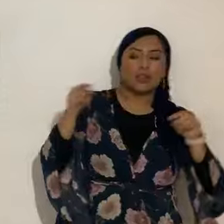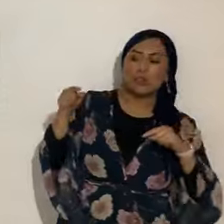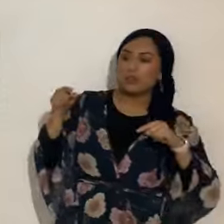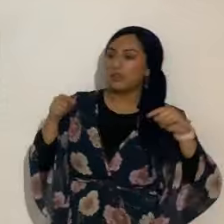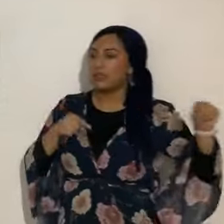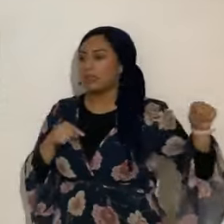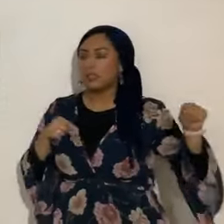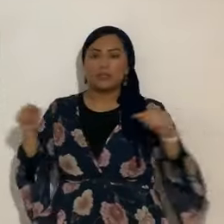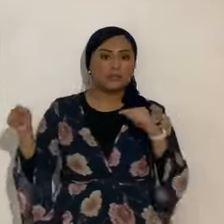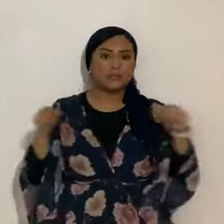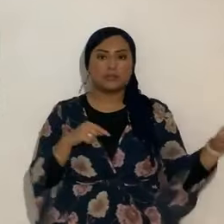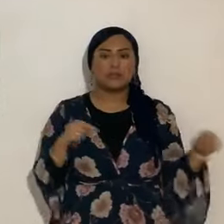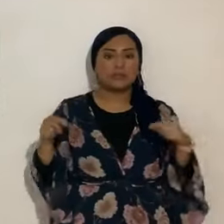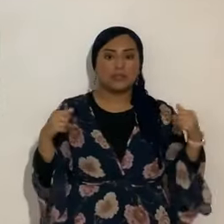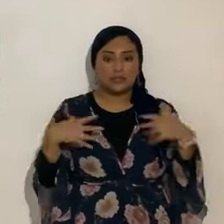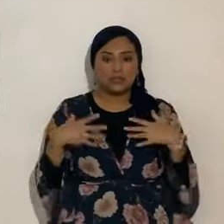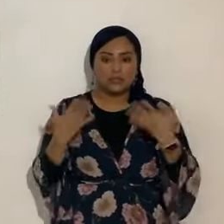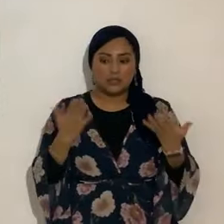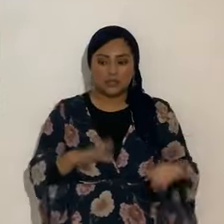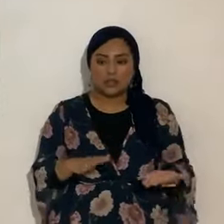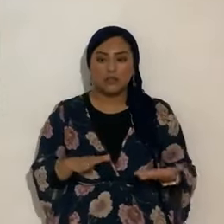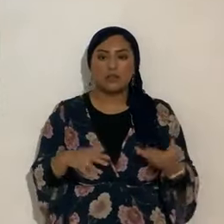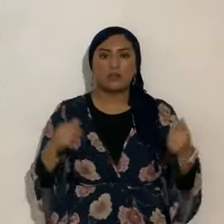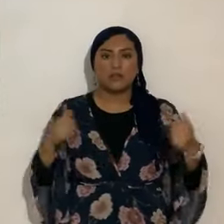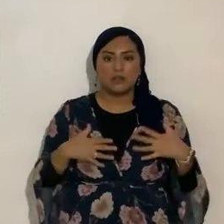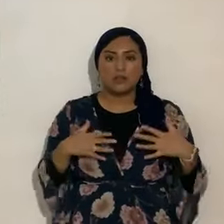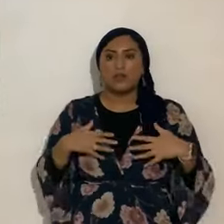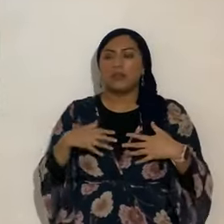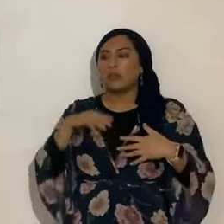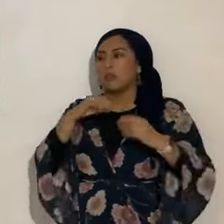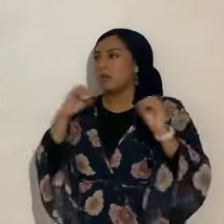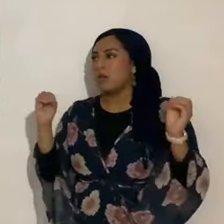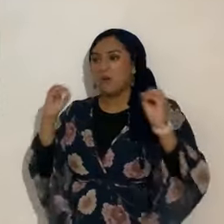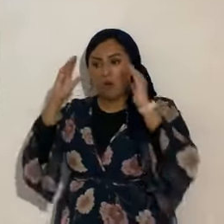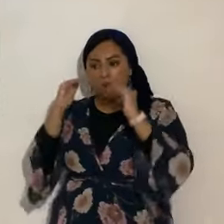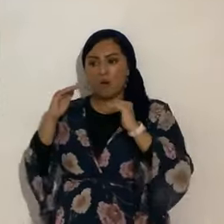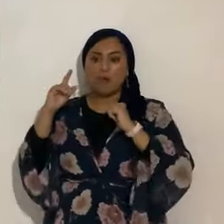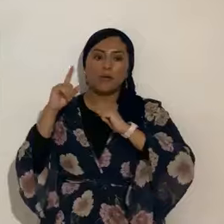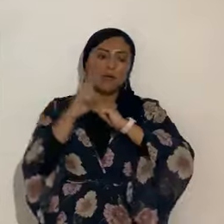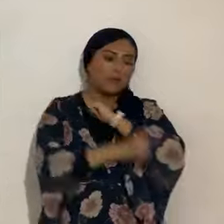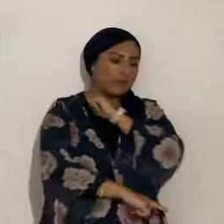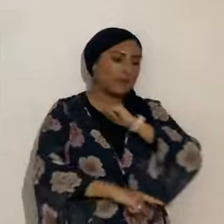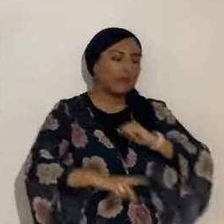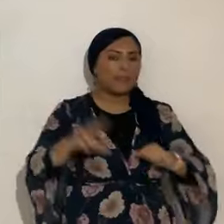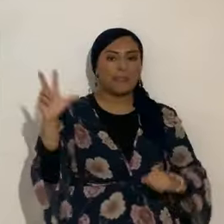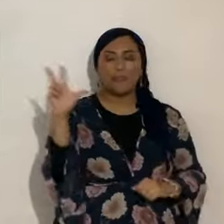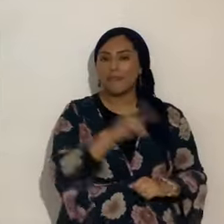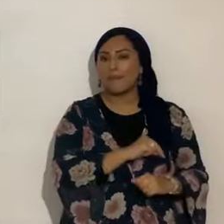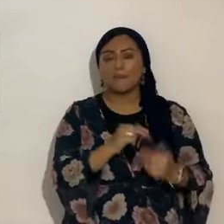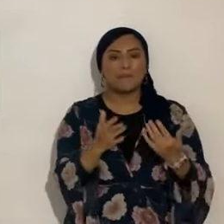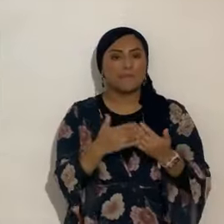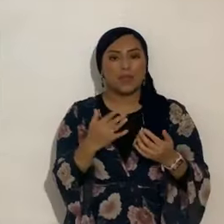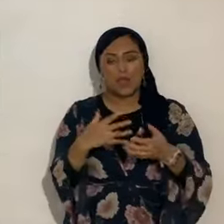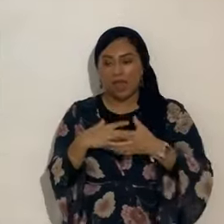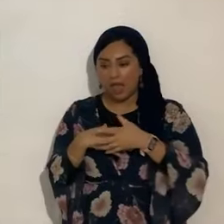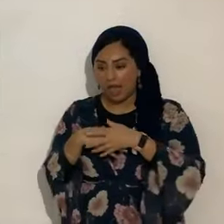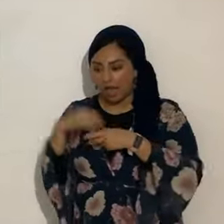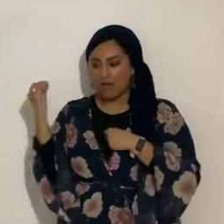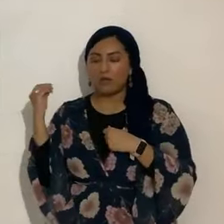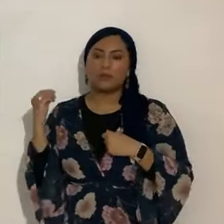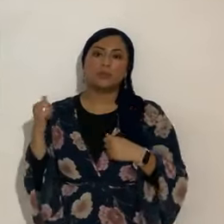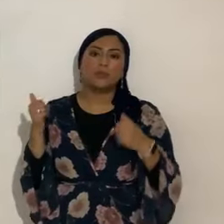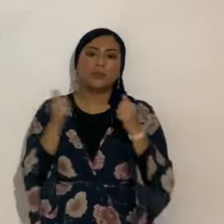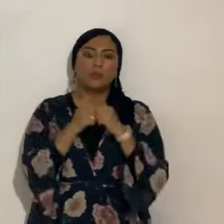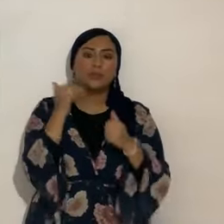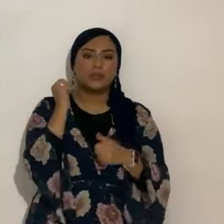aquí, allá, miedo a la muerte, esto, no esperanza, condena. No, mejor salimos de eso